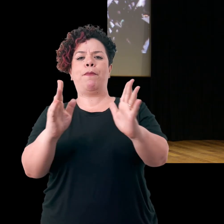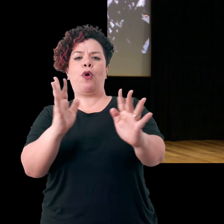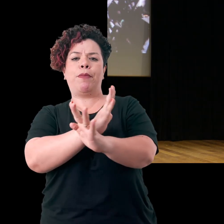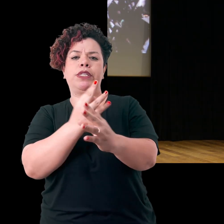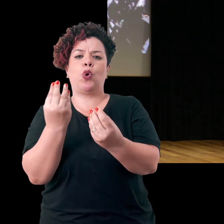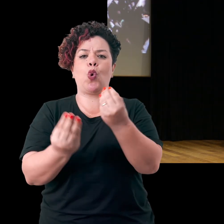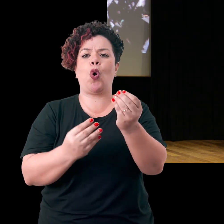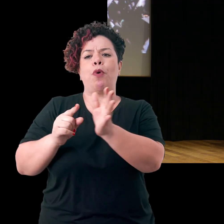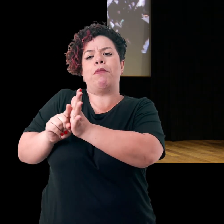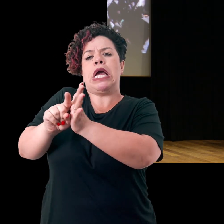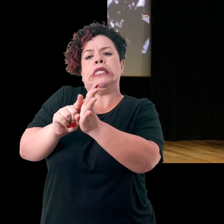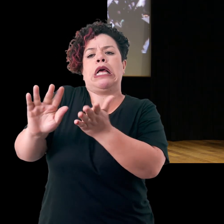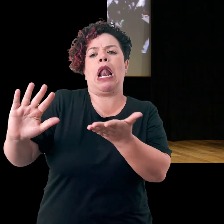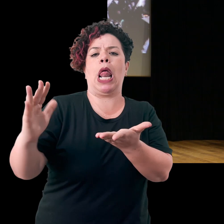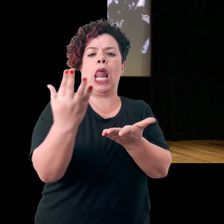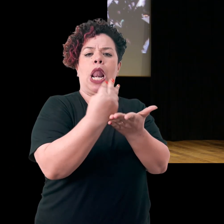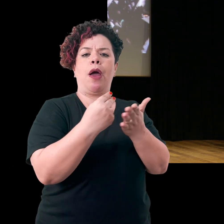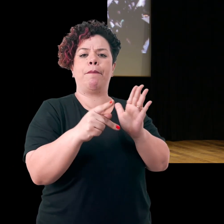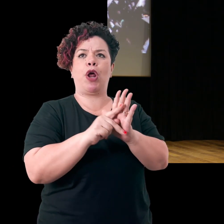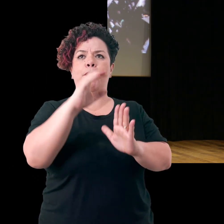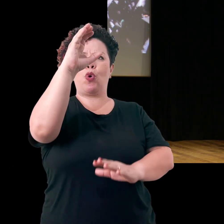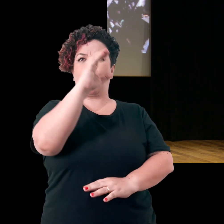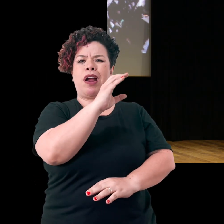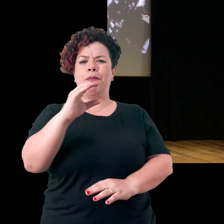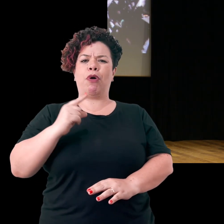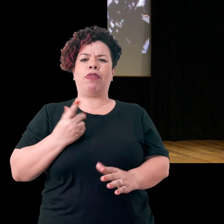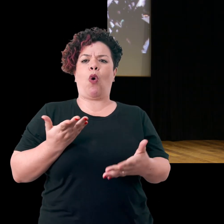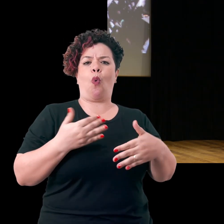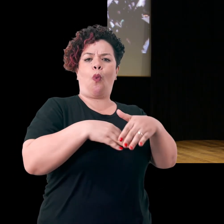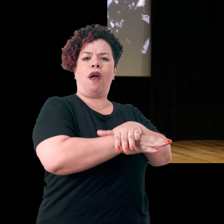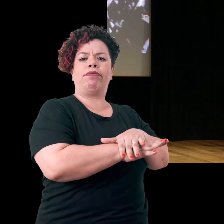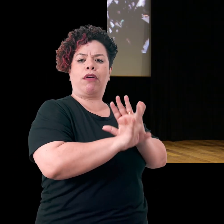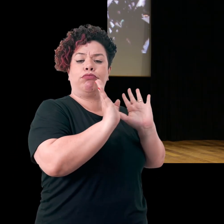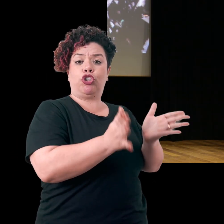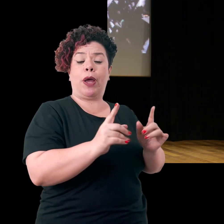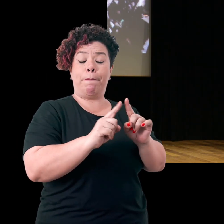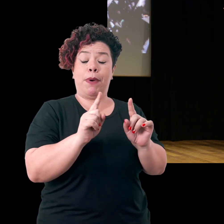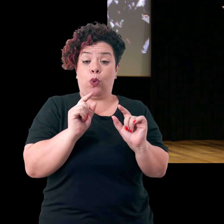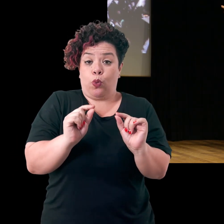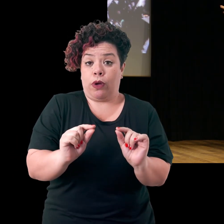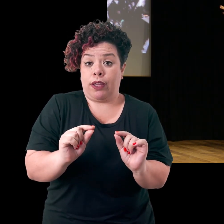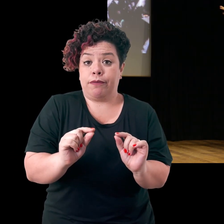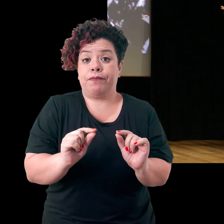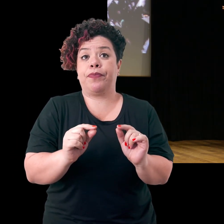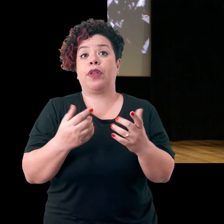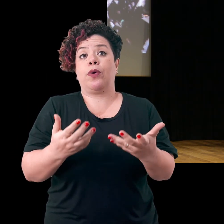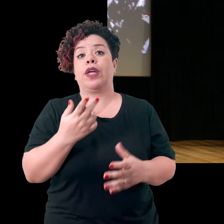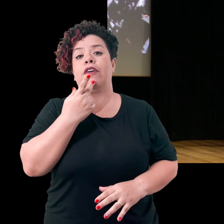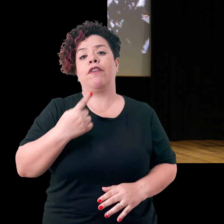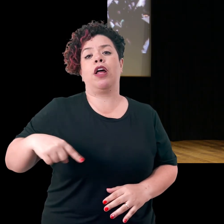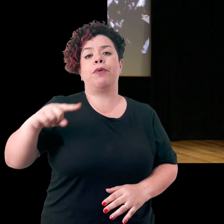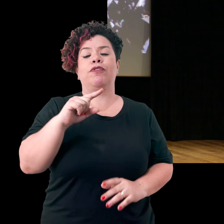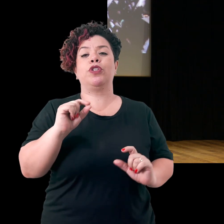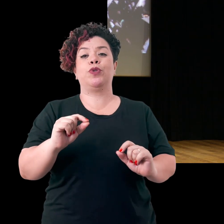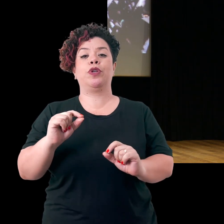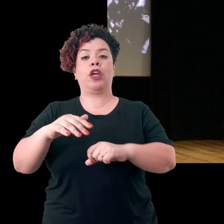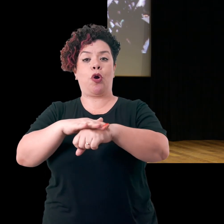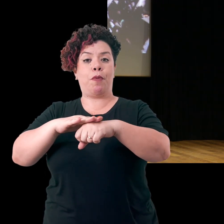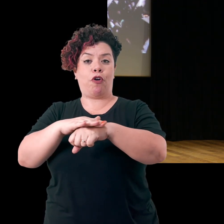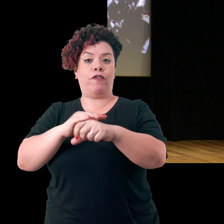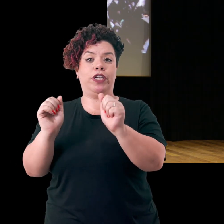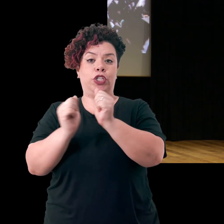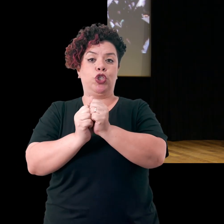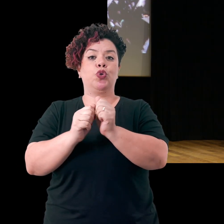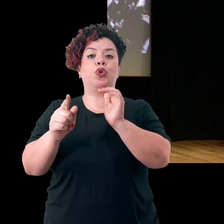urbanização nessas quantificações, no carbono que está estocado, enfim. Eu queria compartilhar com vocês uma conversa que eu tive a semana passada aqui